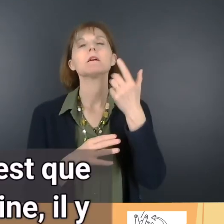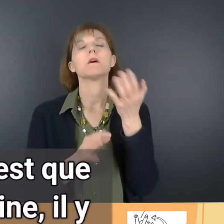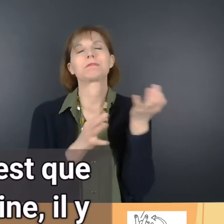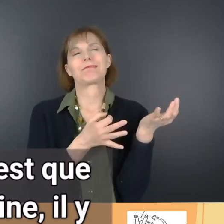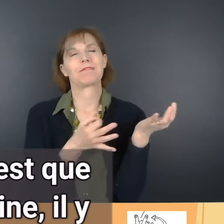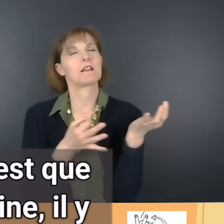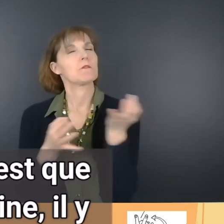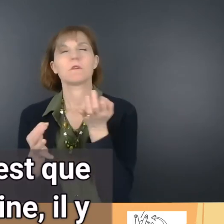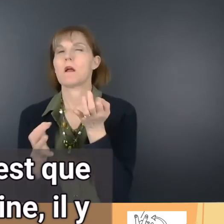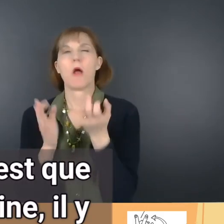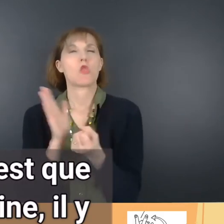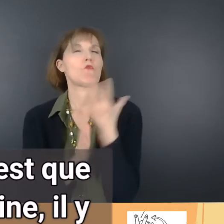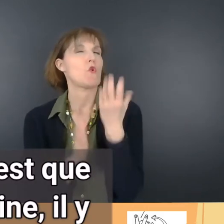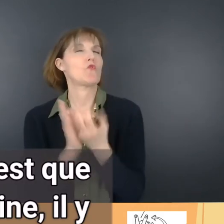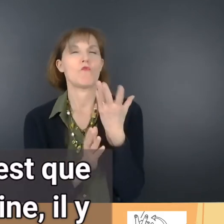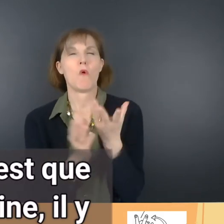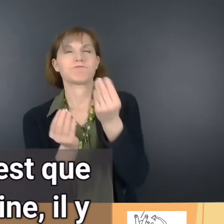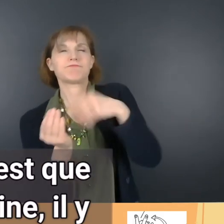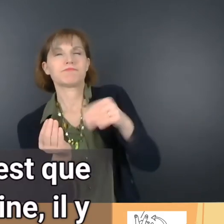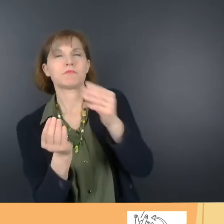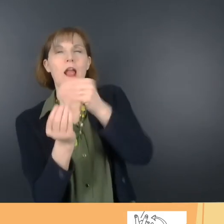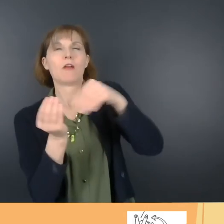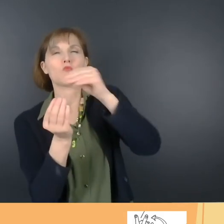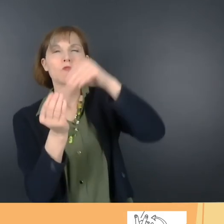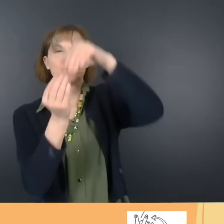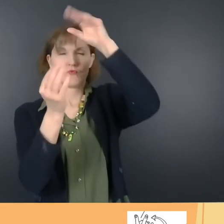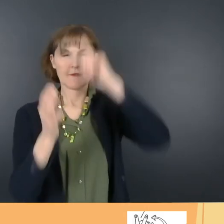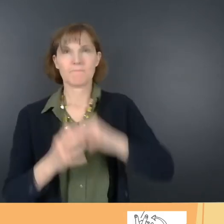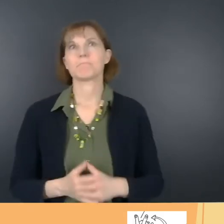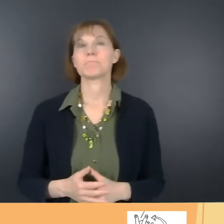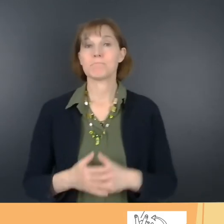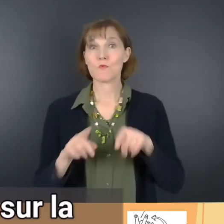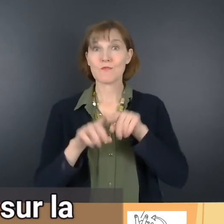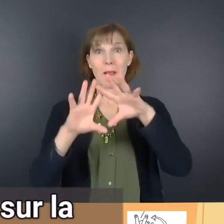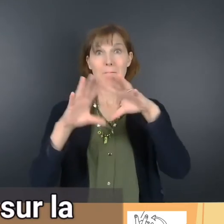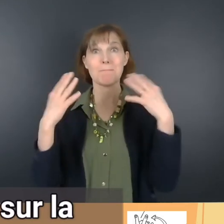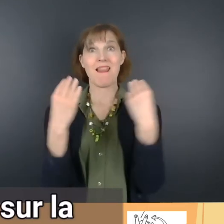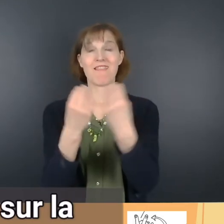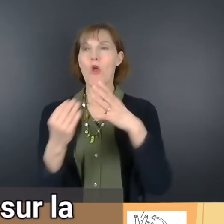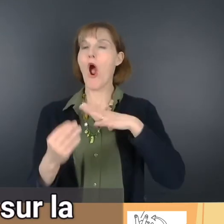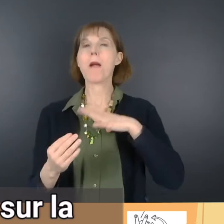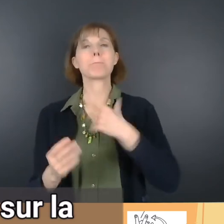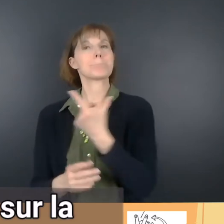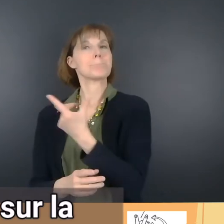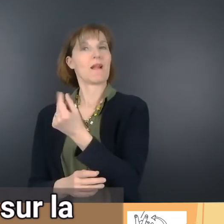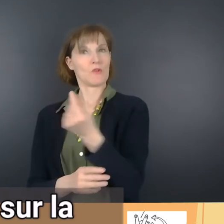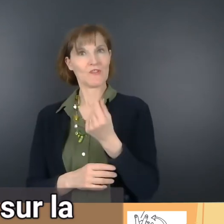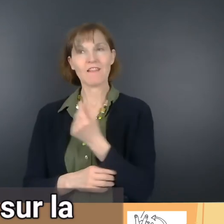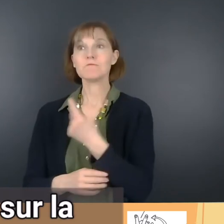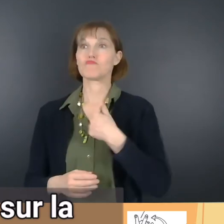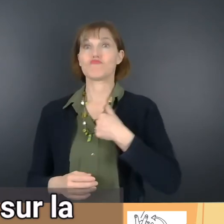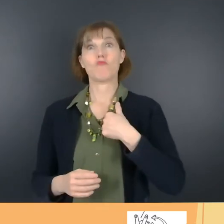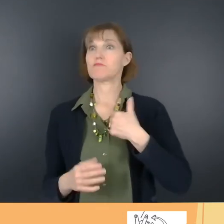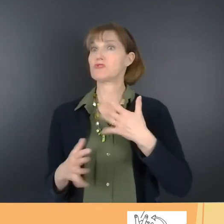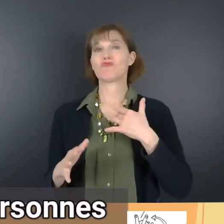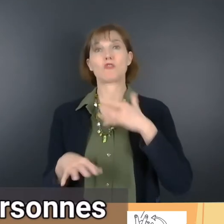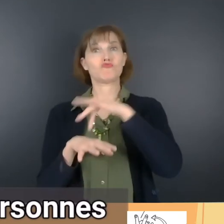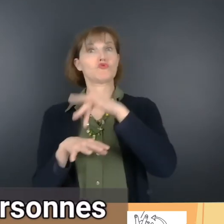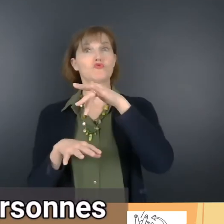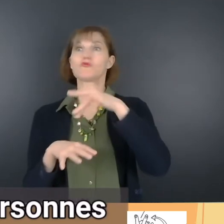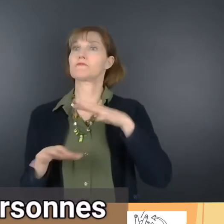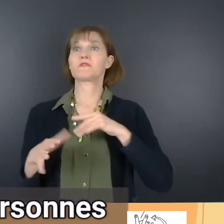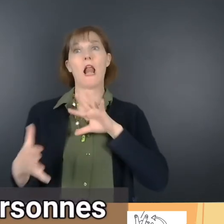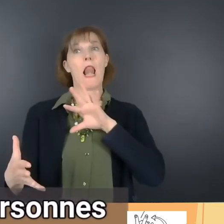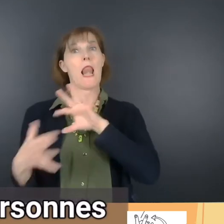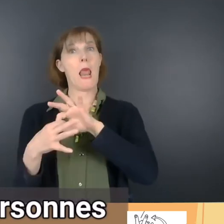à faire. Mais l'idée, c'est que chaque semaine, il y a des nouveaux versets. Nous avons sur la plateforme également des partenaires. Donc,